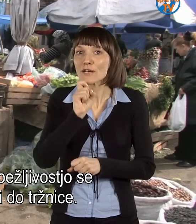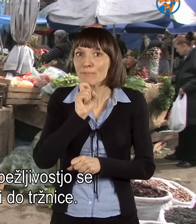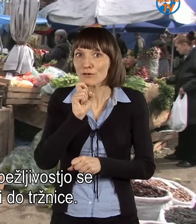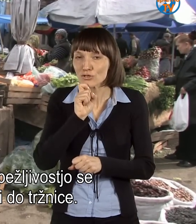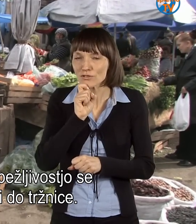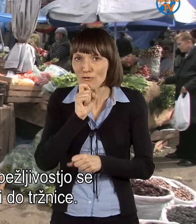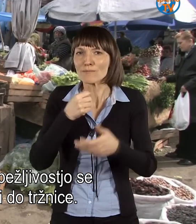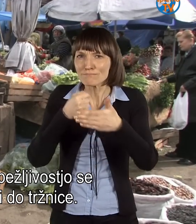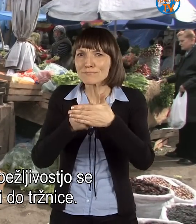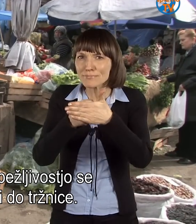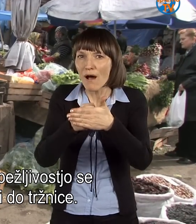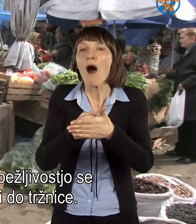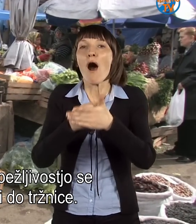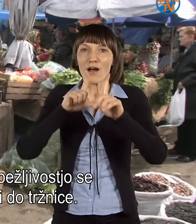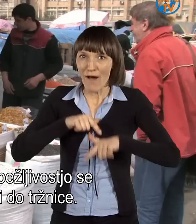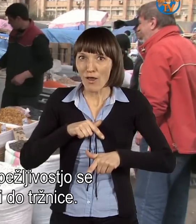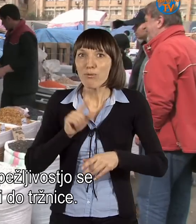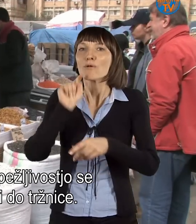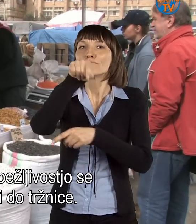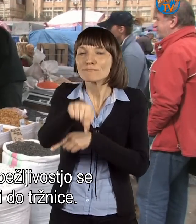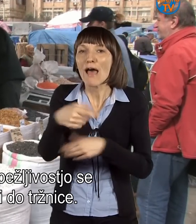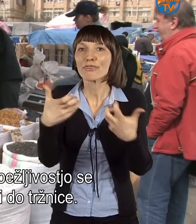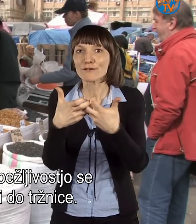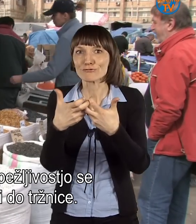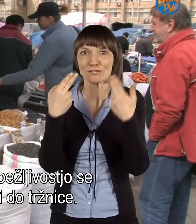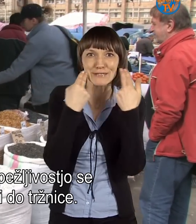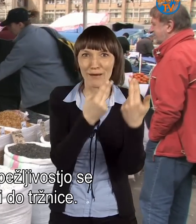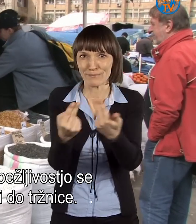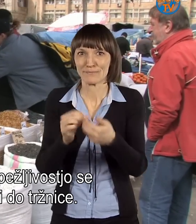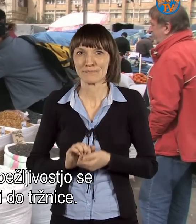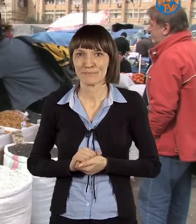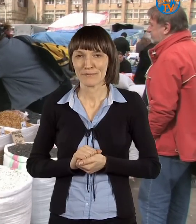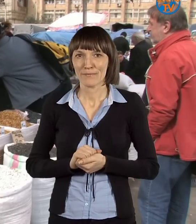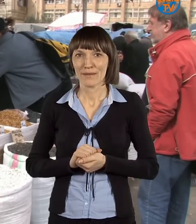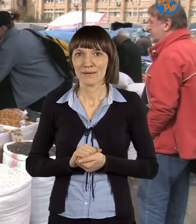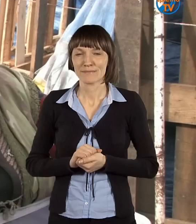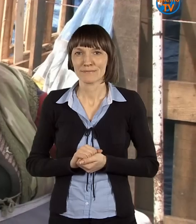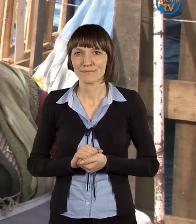potrpežljivostjo se nam je do tržnice vendarle uspelo prebiti.